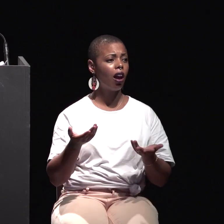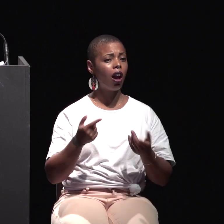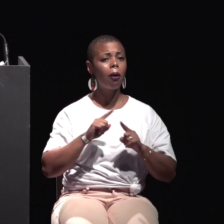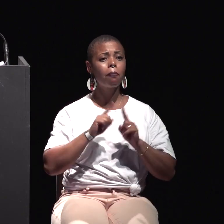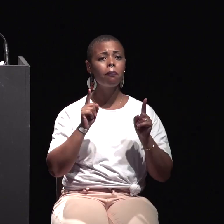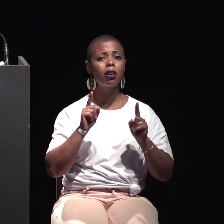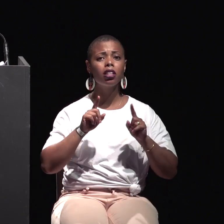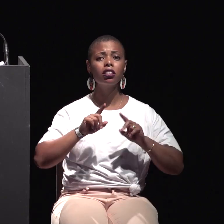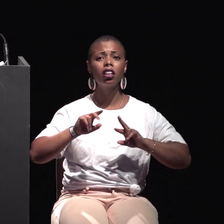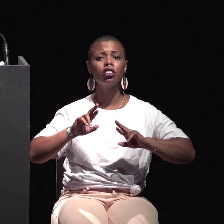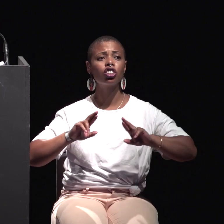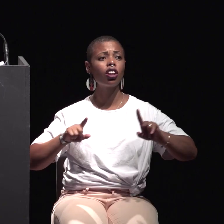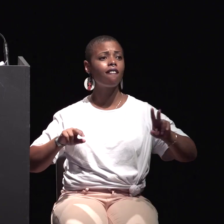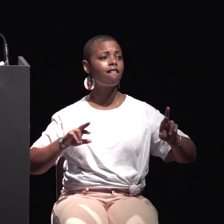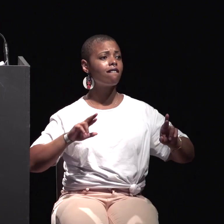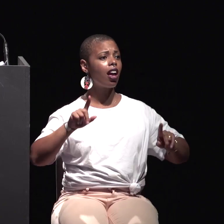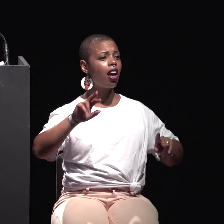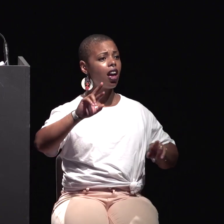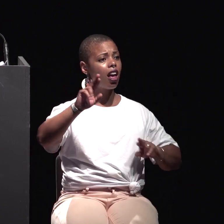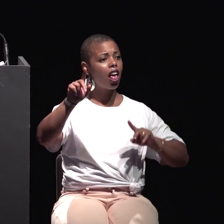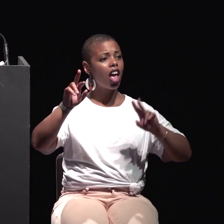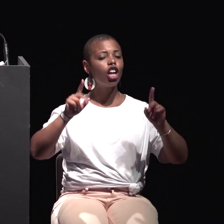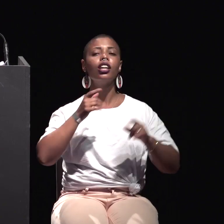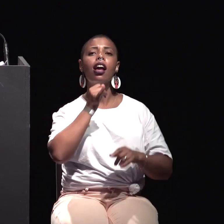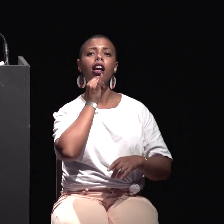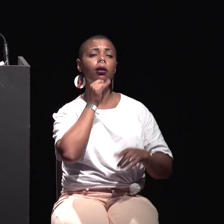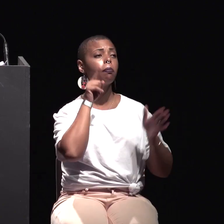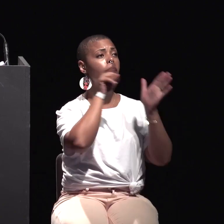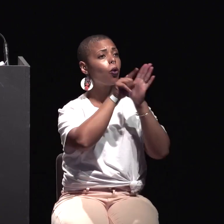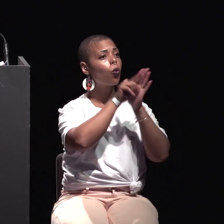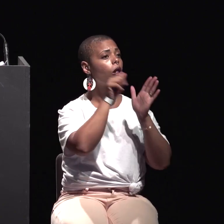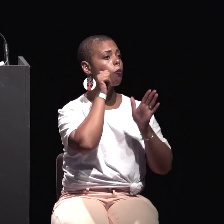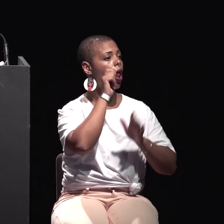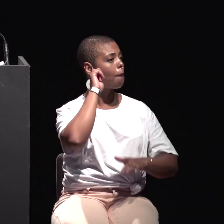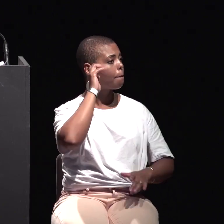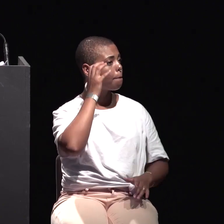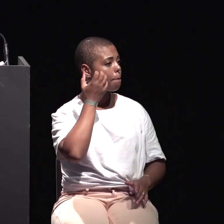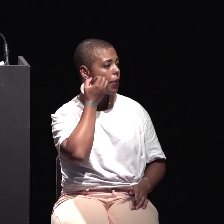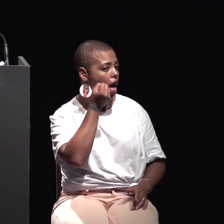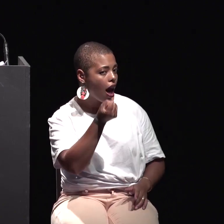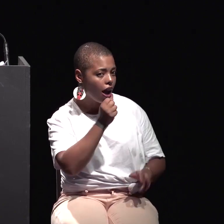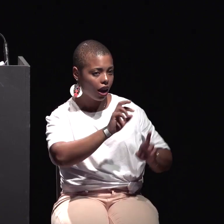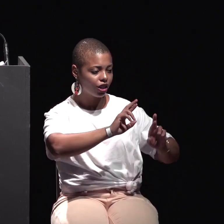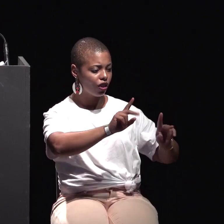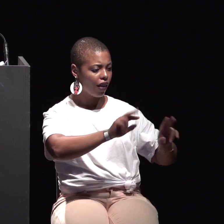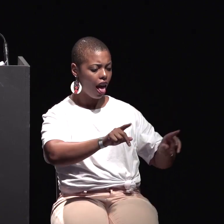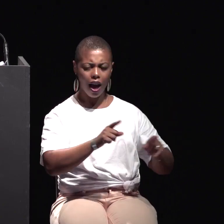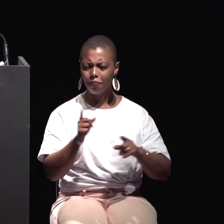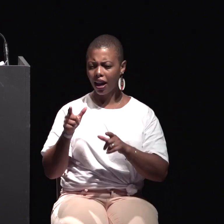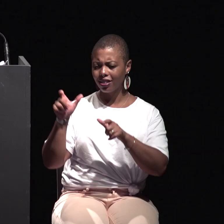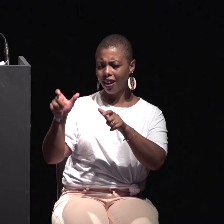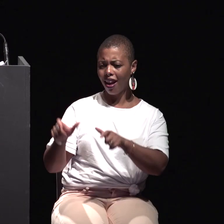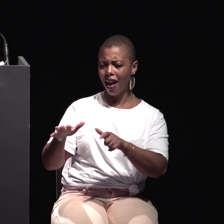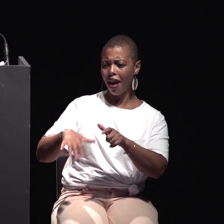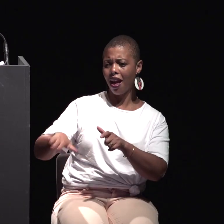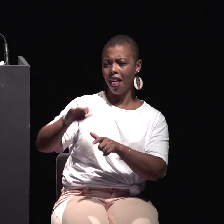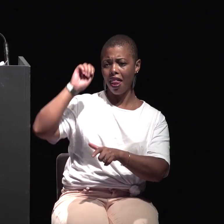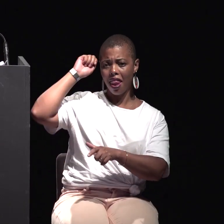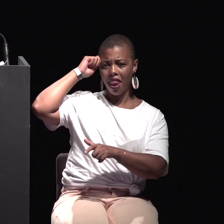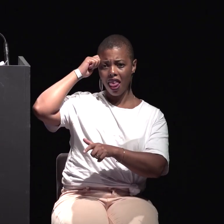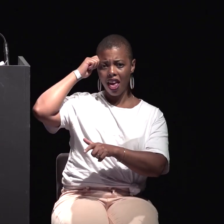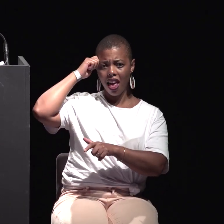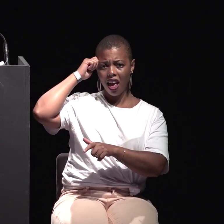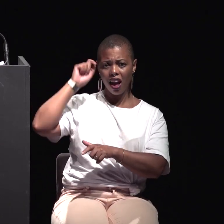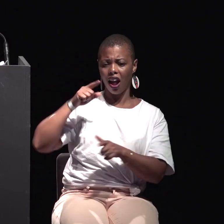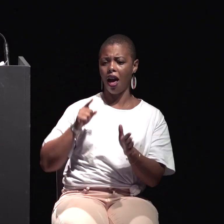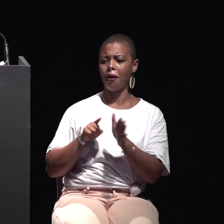distintas daquelas que são feitas a outras escritoras. E as que são feitas às outras escritoras são perguntas que